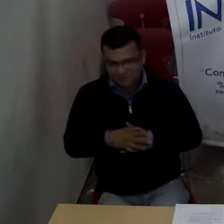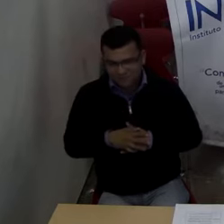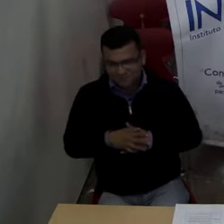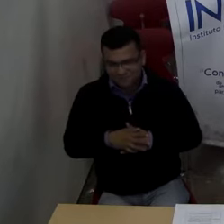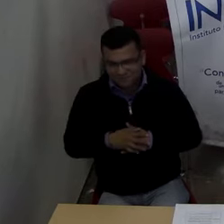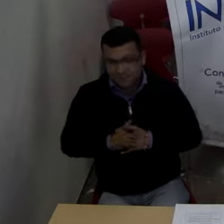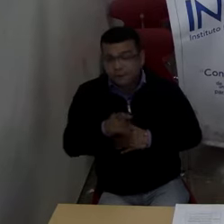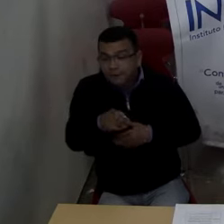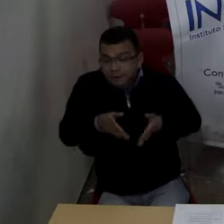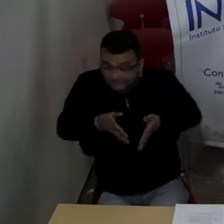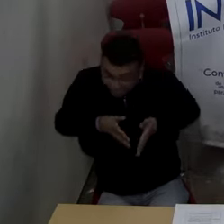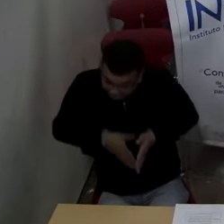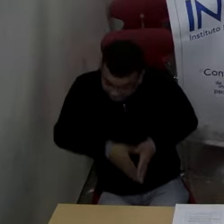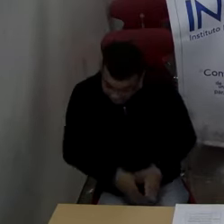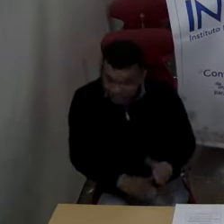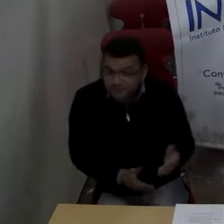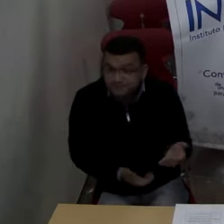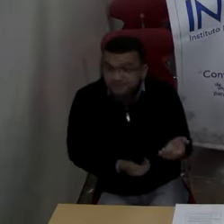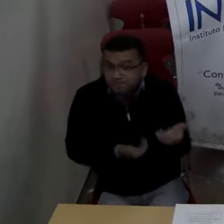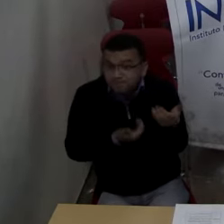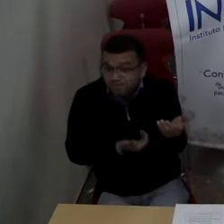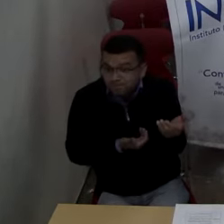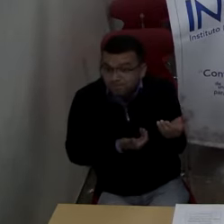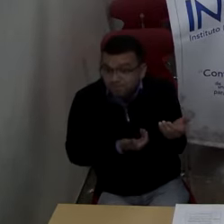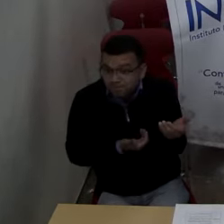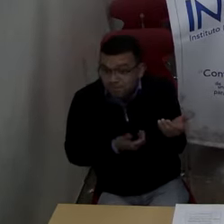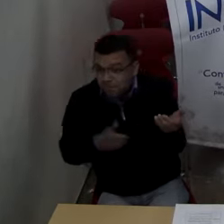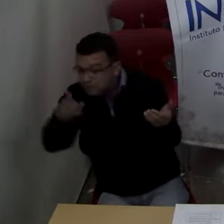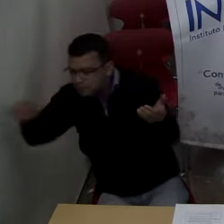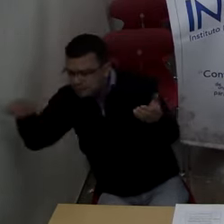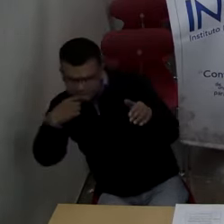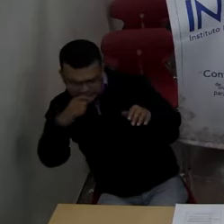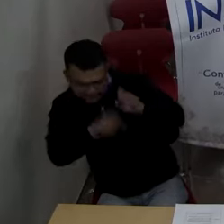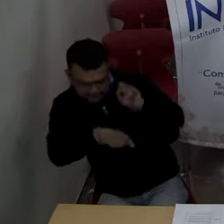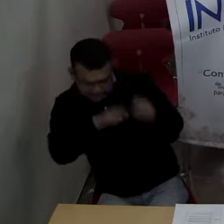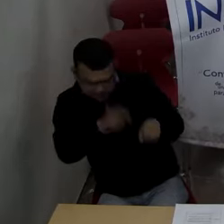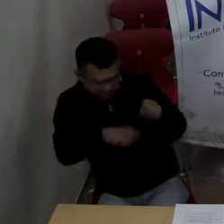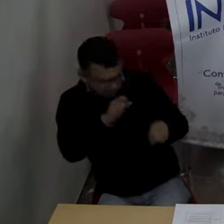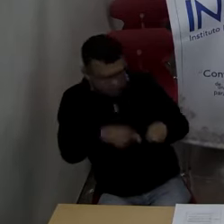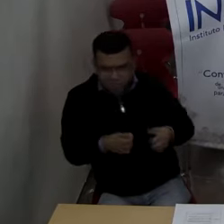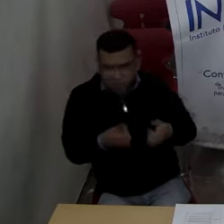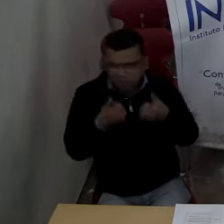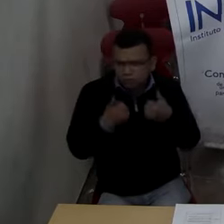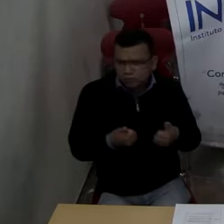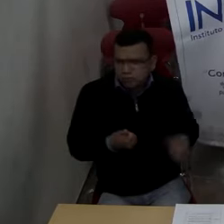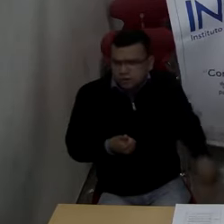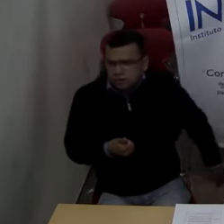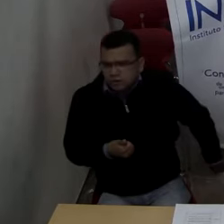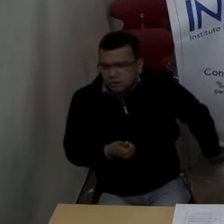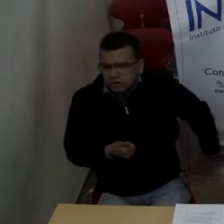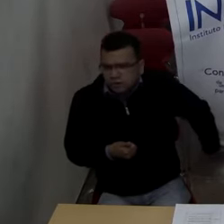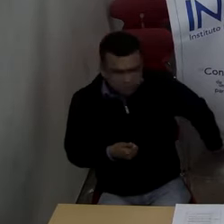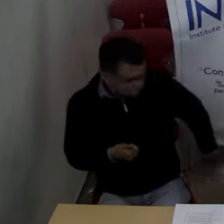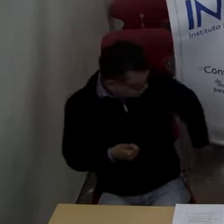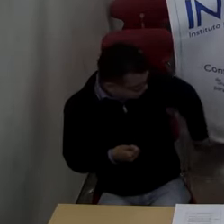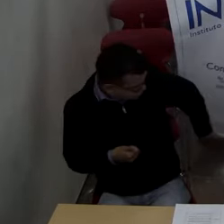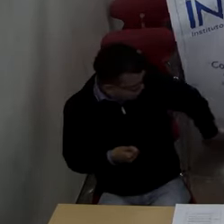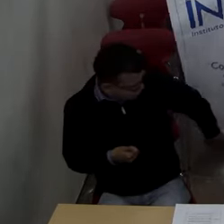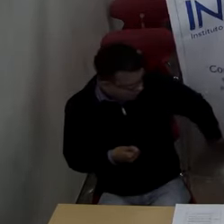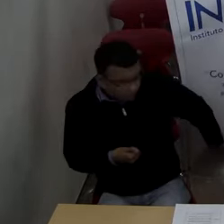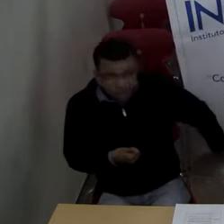¿Está completica? Sí. Hay que fijarse en si se presenta, por ejemplo, alteración en el tamaño,